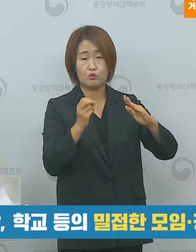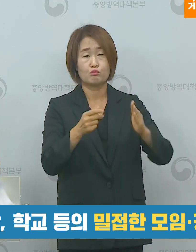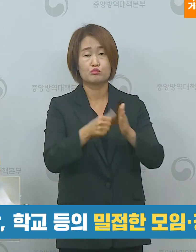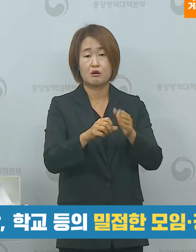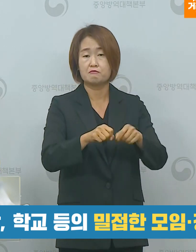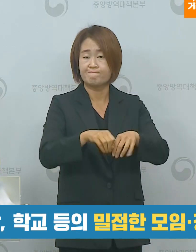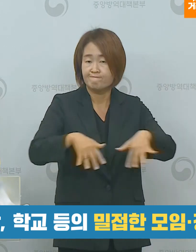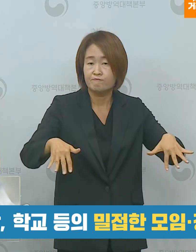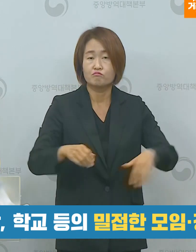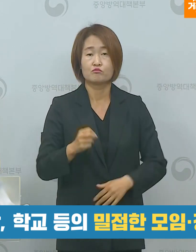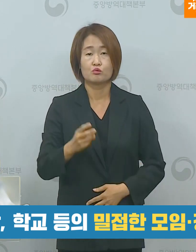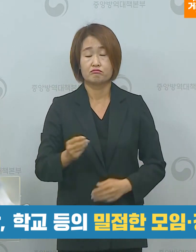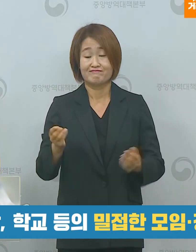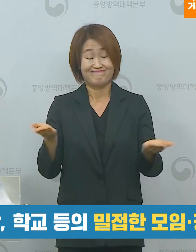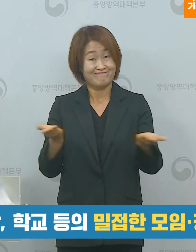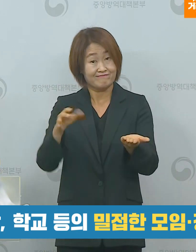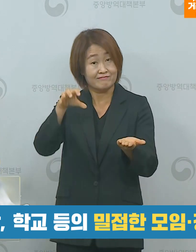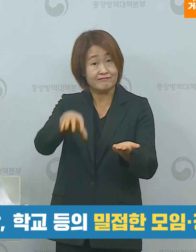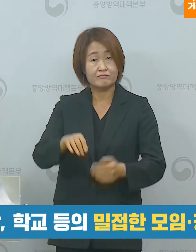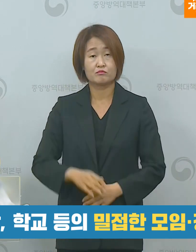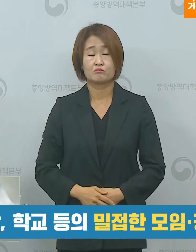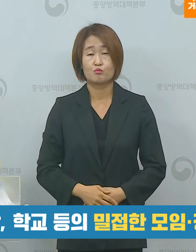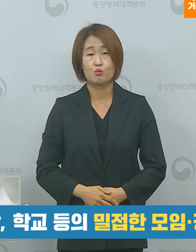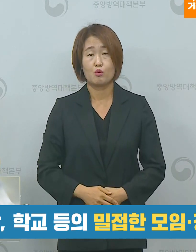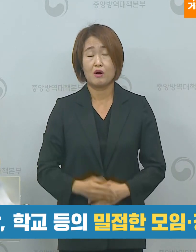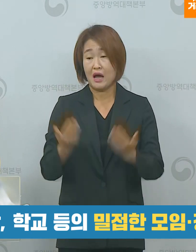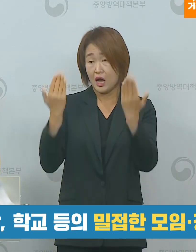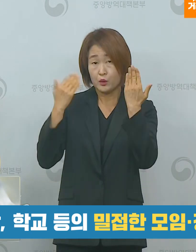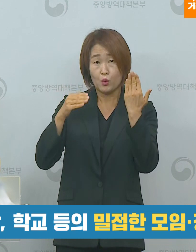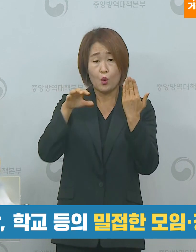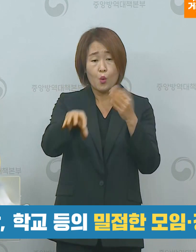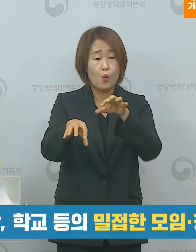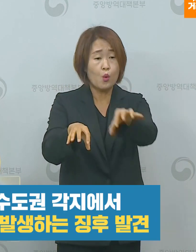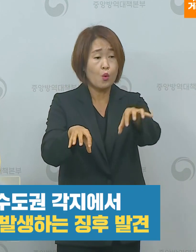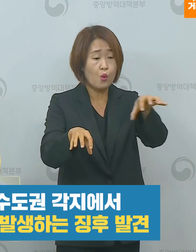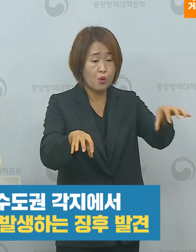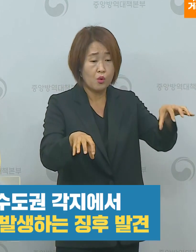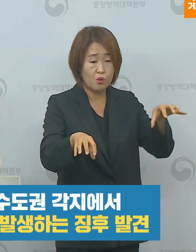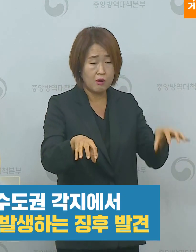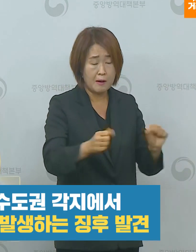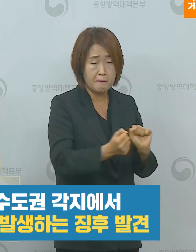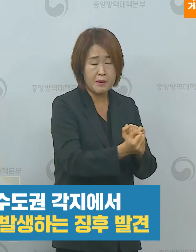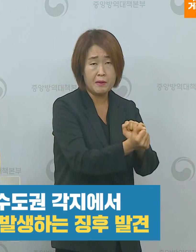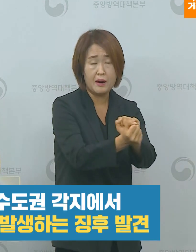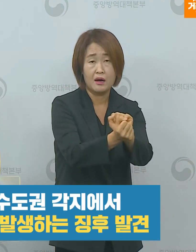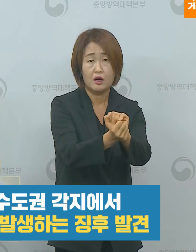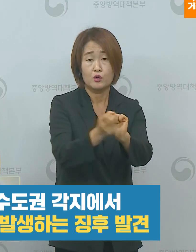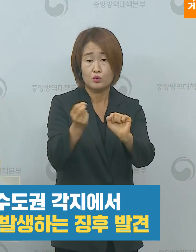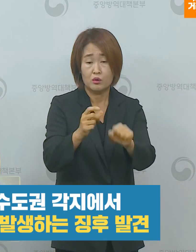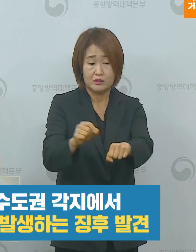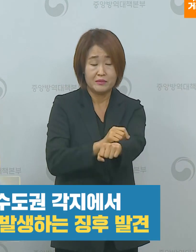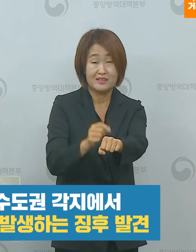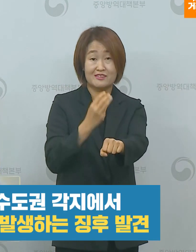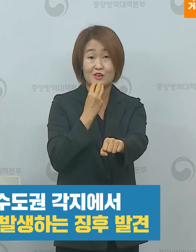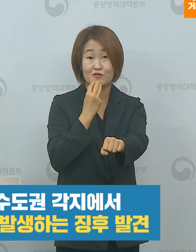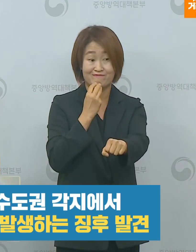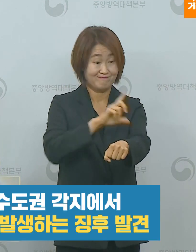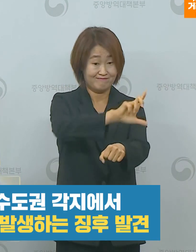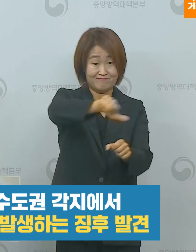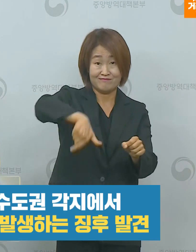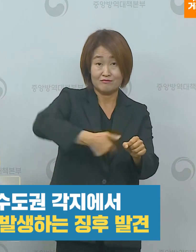직장, 시장, 학교 등의 밀접한 모임이나 장소에서 특히 서울, 경기, 수도권